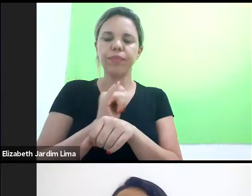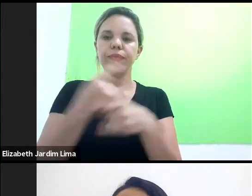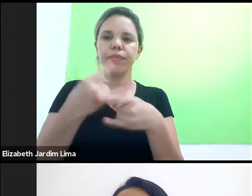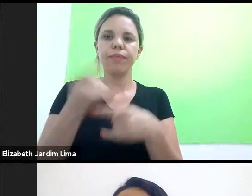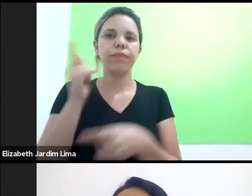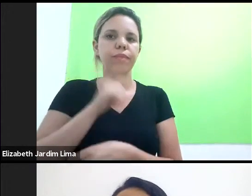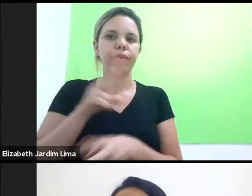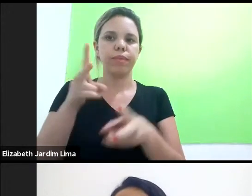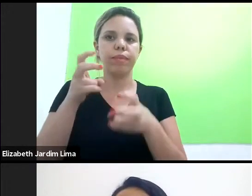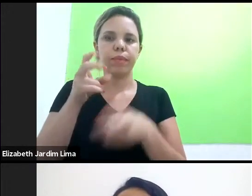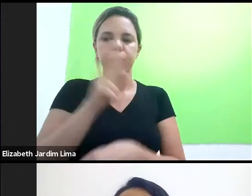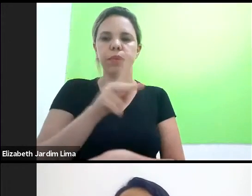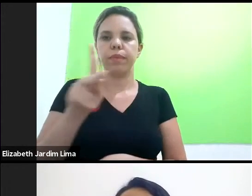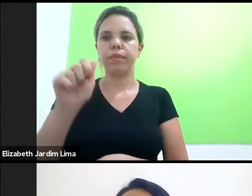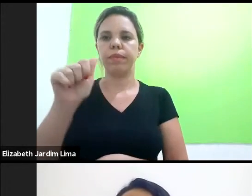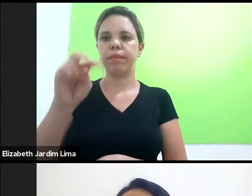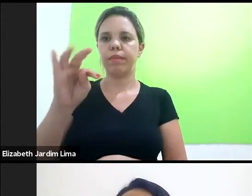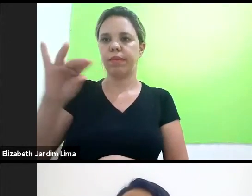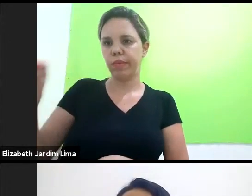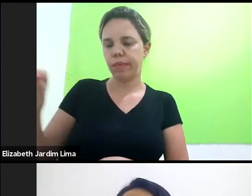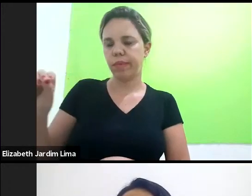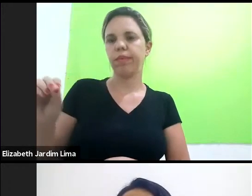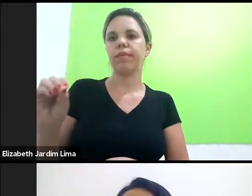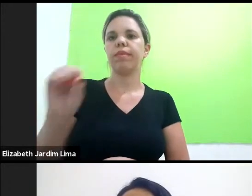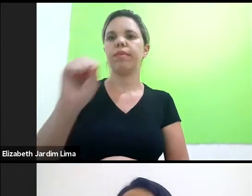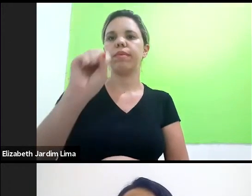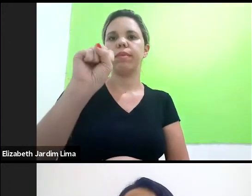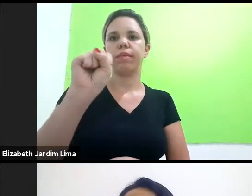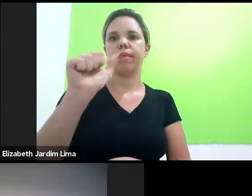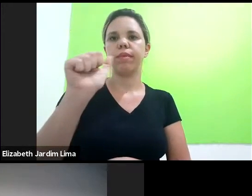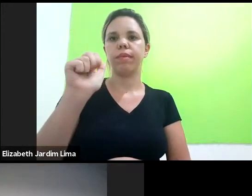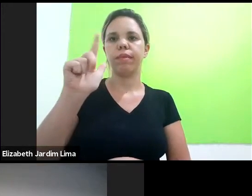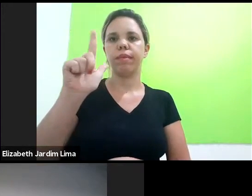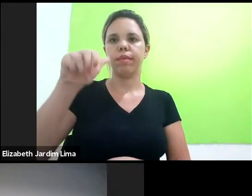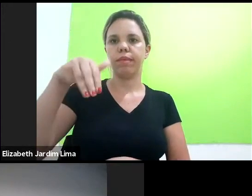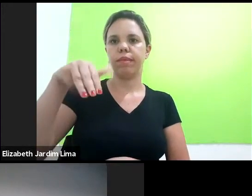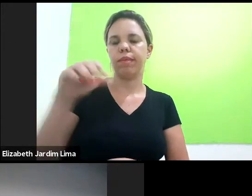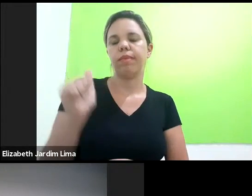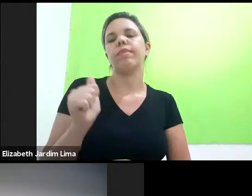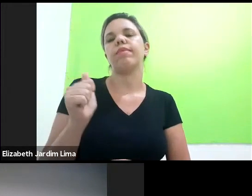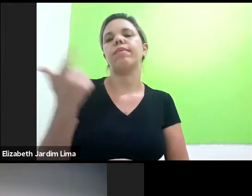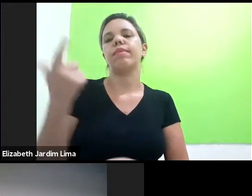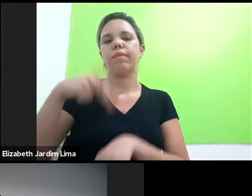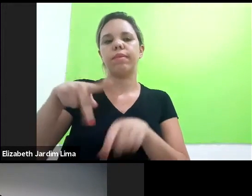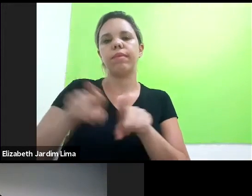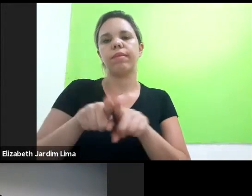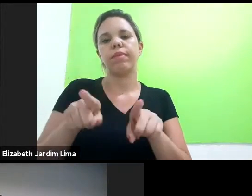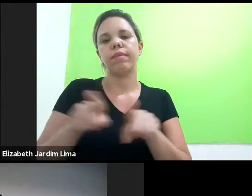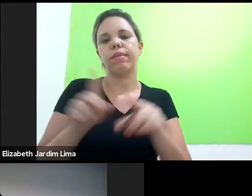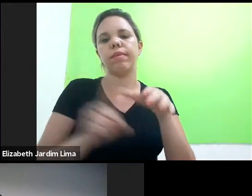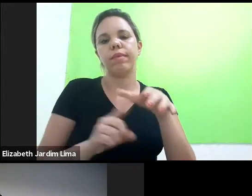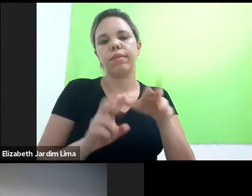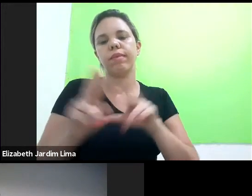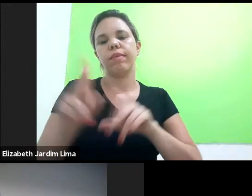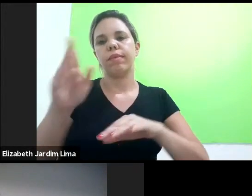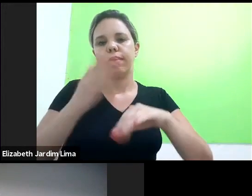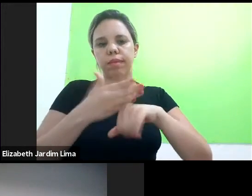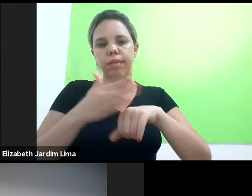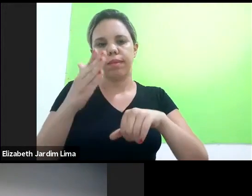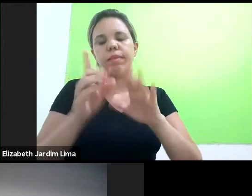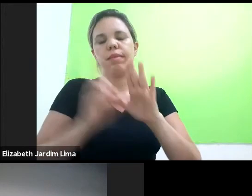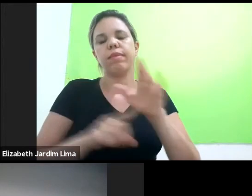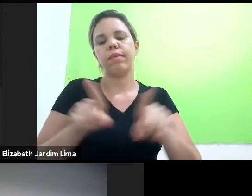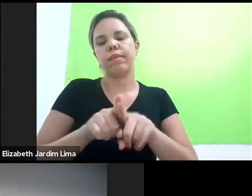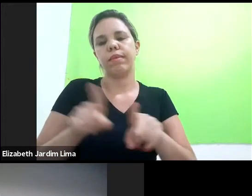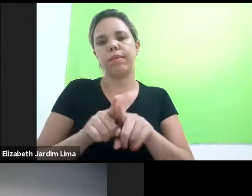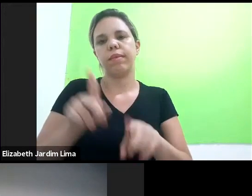ver a professora Antônia, lá de Salamanca, assistindo a gente, vários parceiros das clínicas, a Kelsene Medeiros, que é a